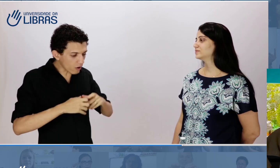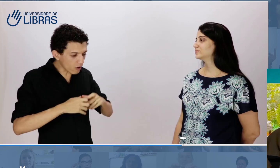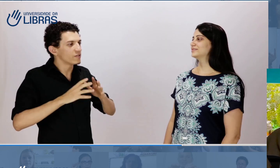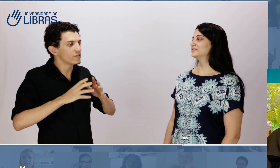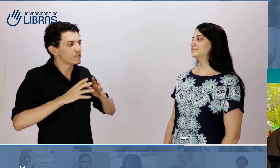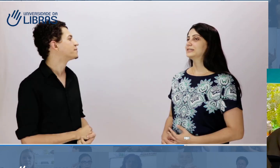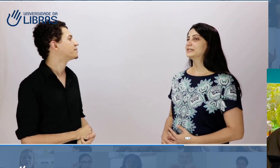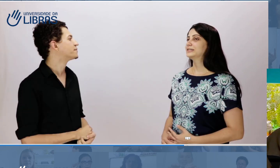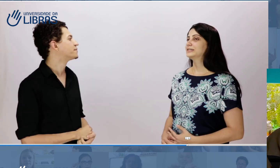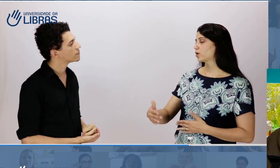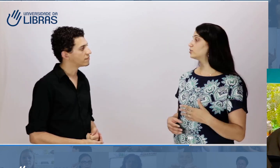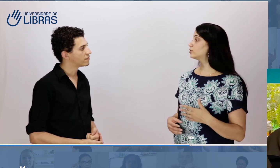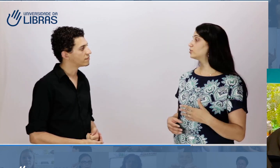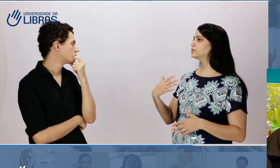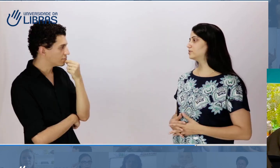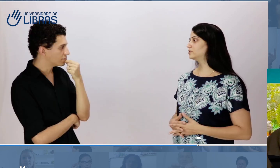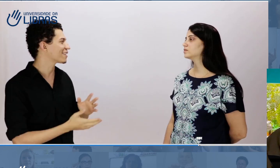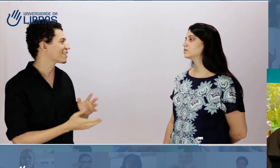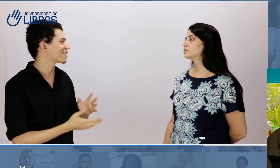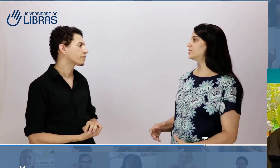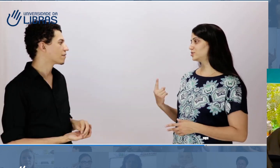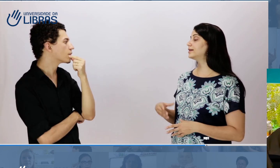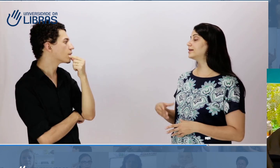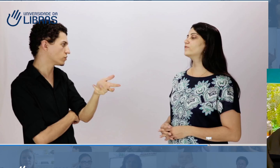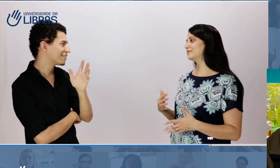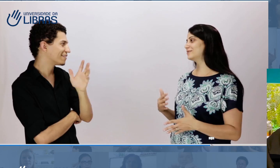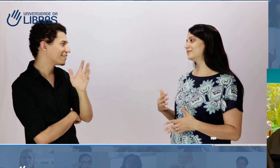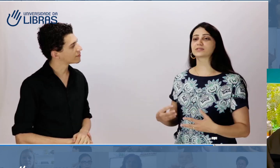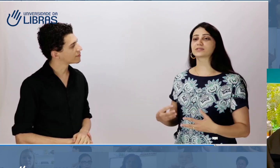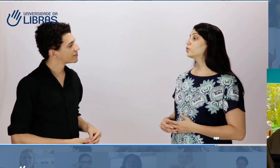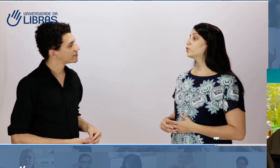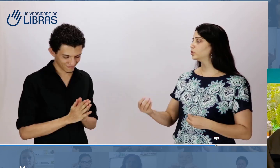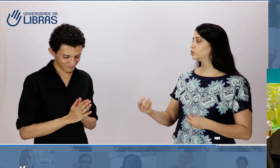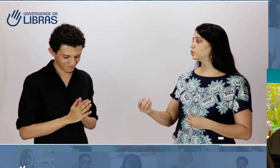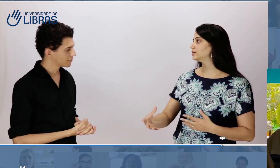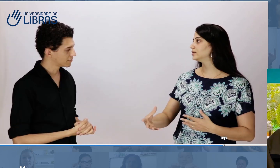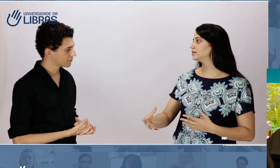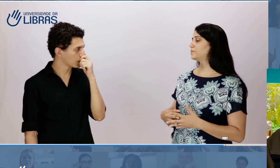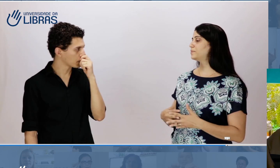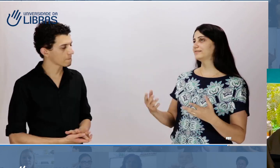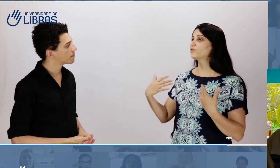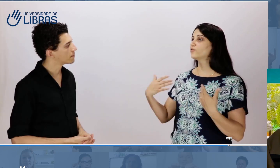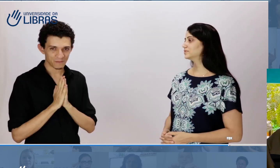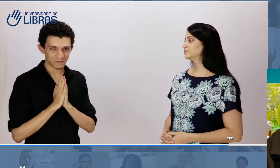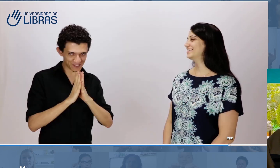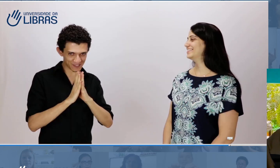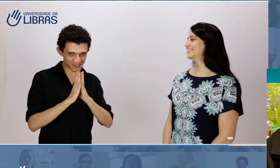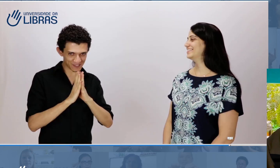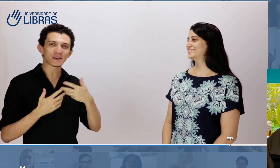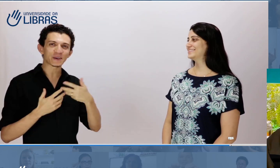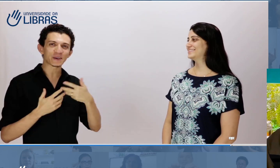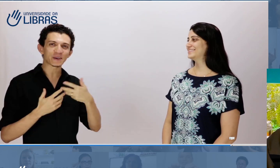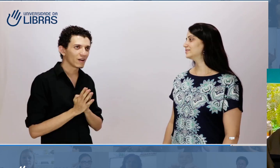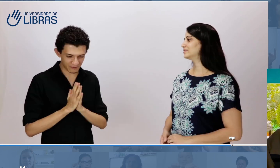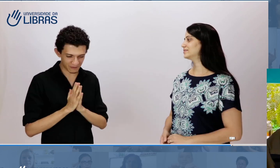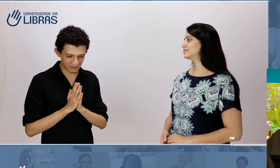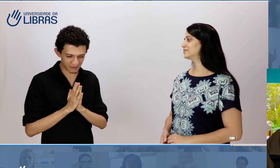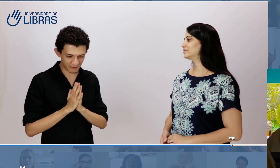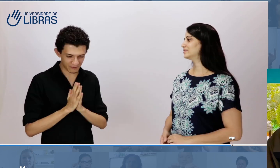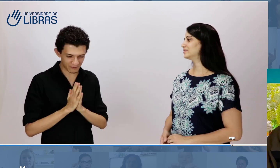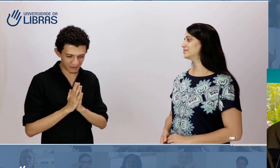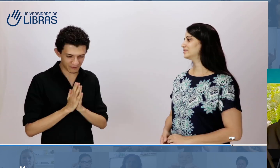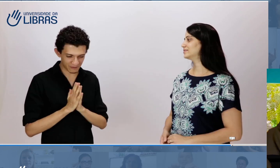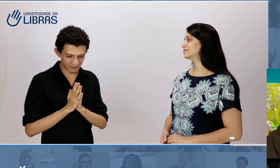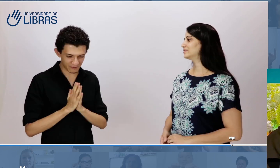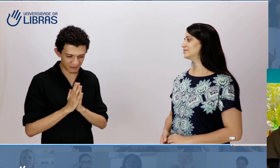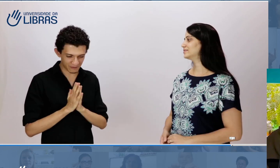dia aqui, ó, mais ou menos por aqui assim. E você vê que eu estava assim, bem